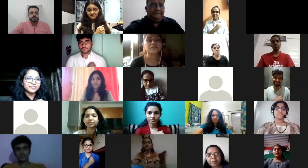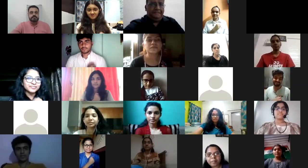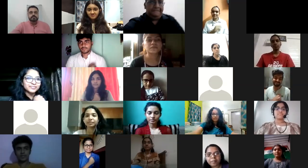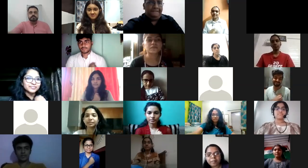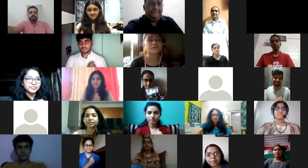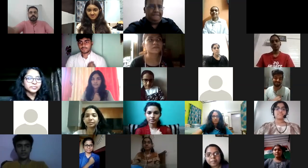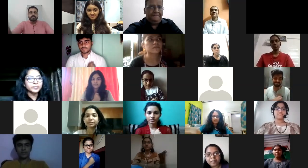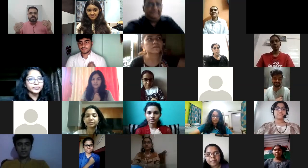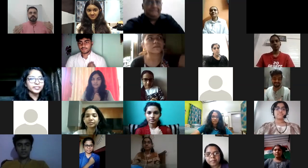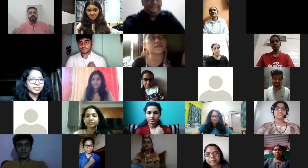थोड़ा पीछे.